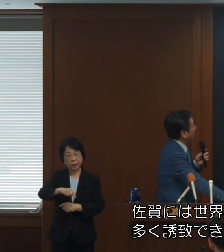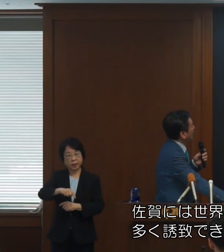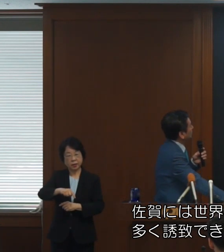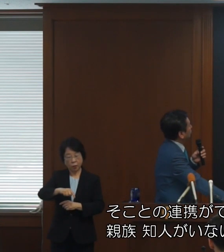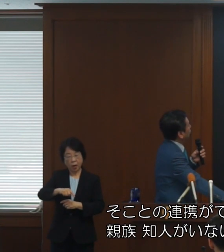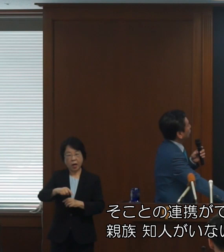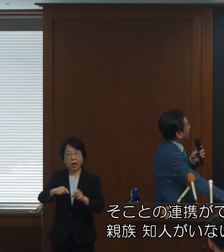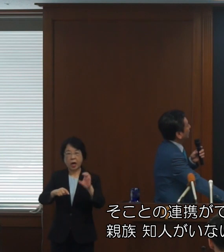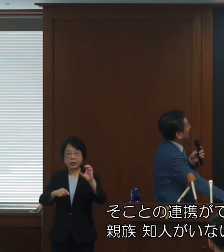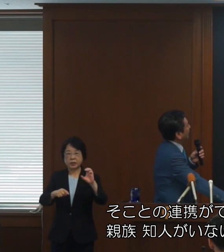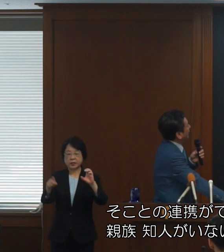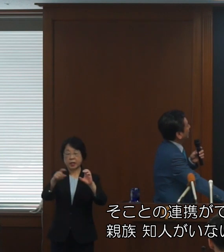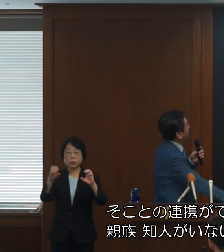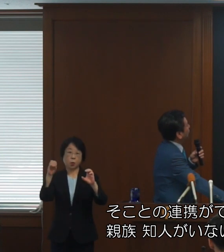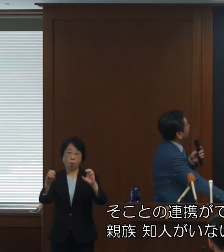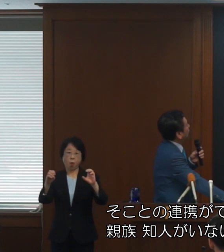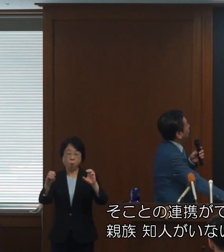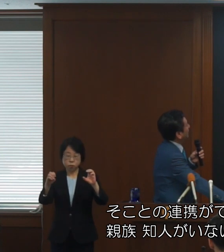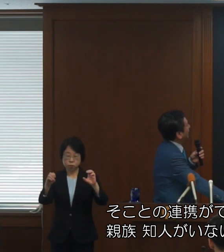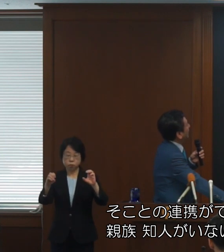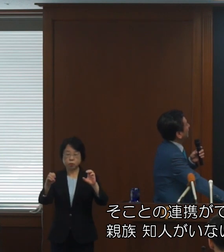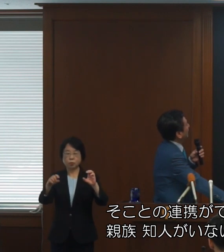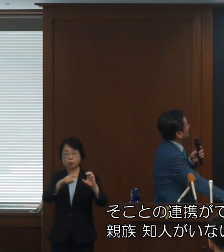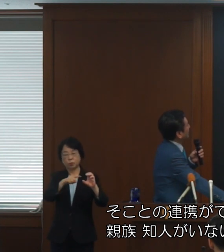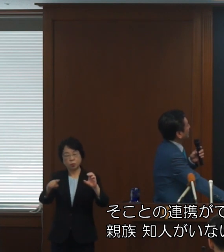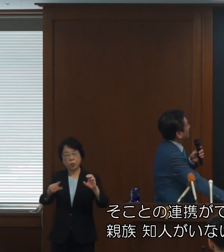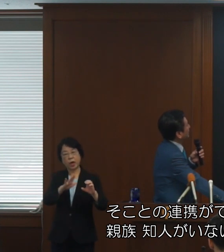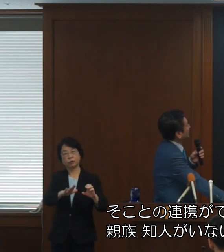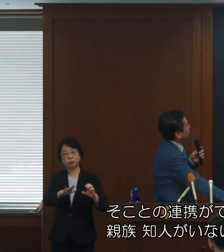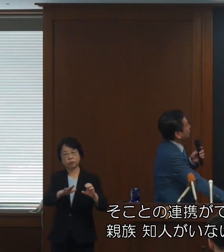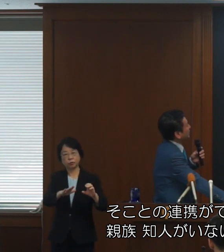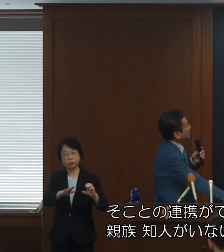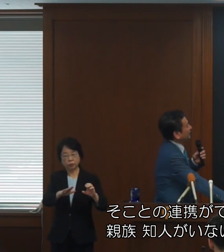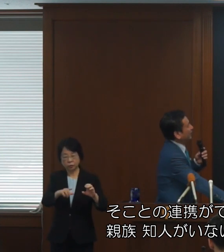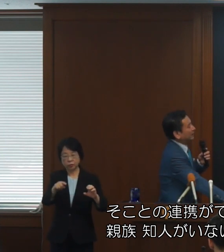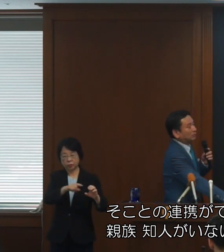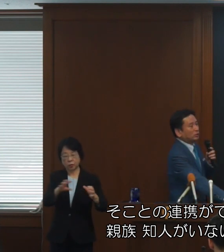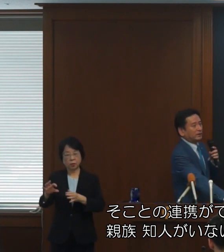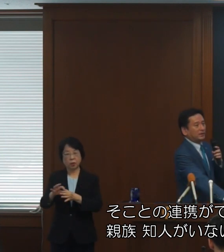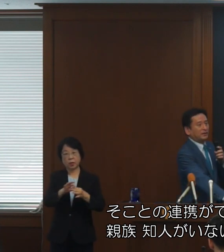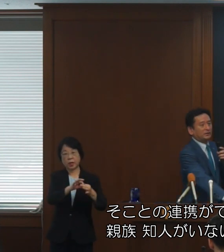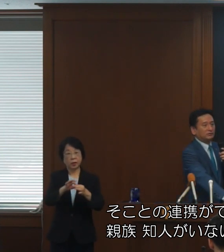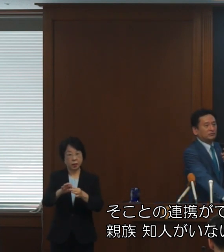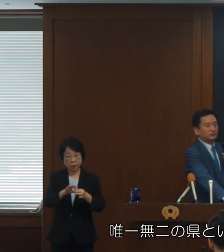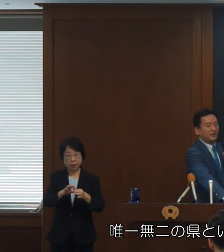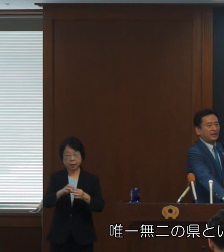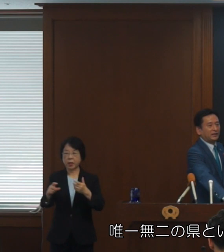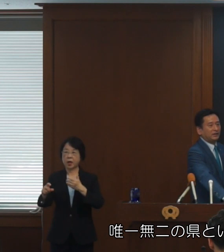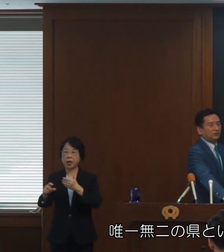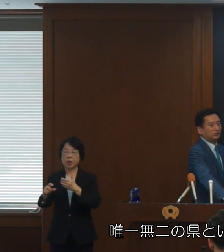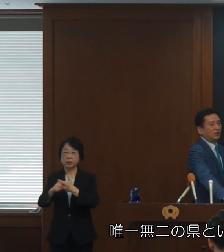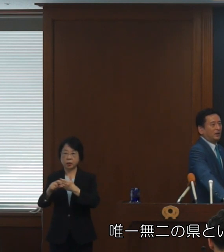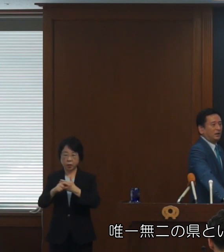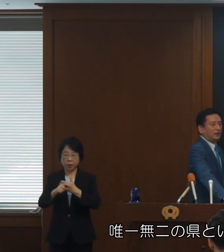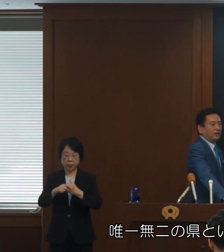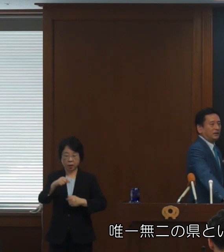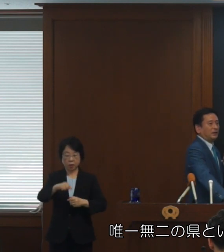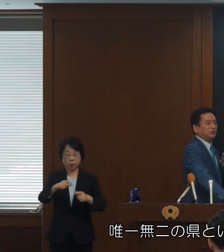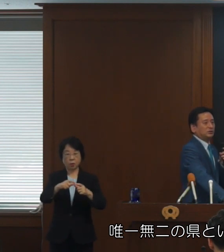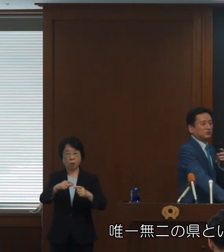誘致できていますのでそことの連携ができることによってさらに親族知事がいない方も受けている受け入れて